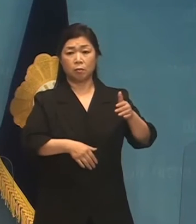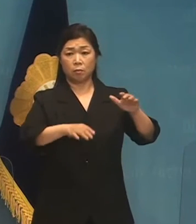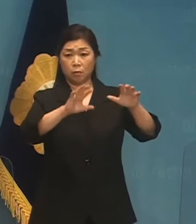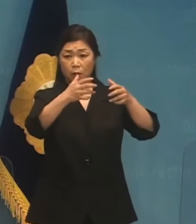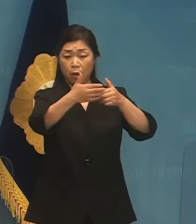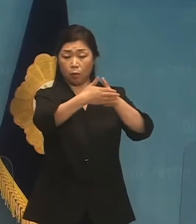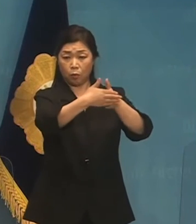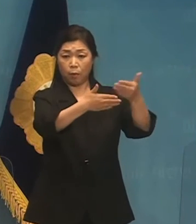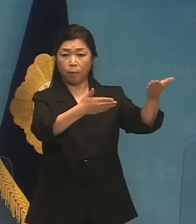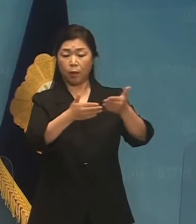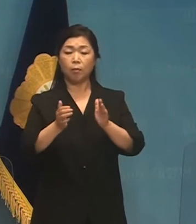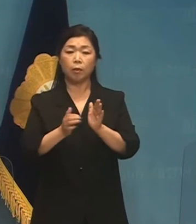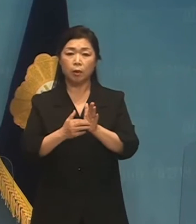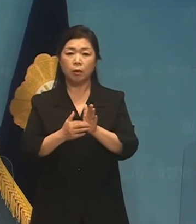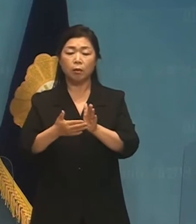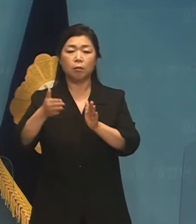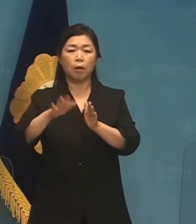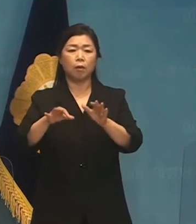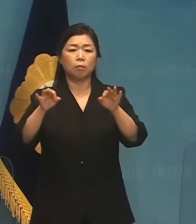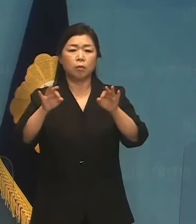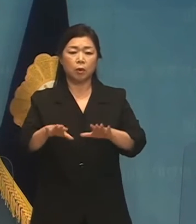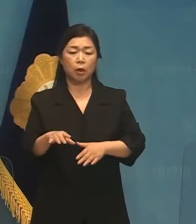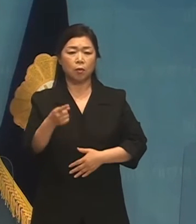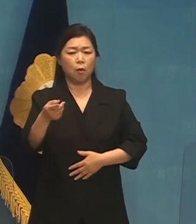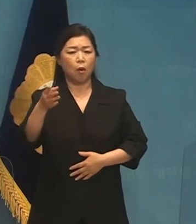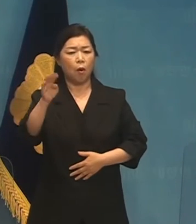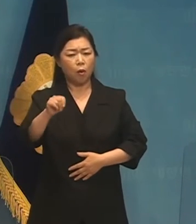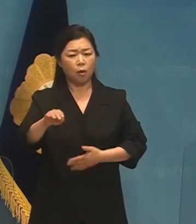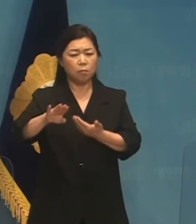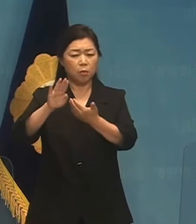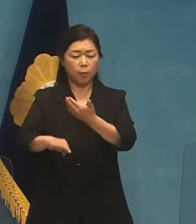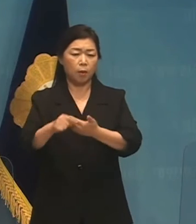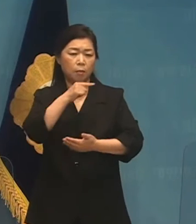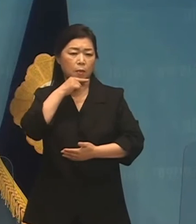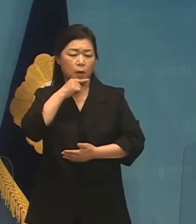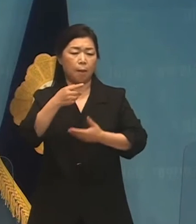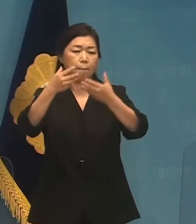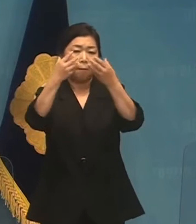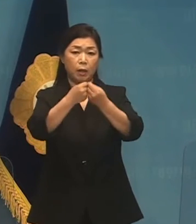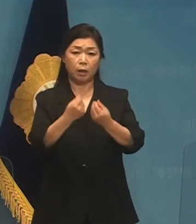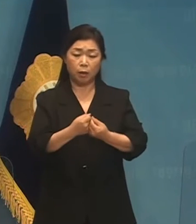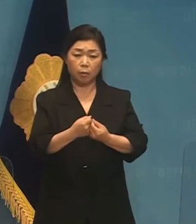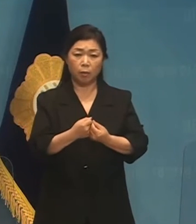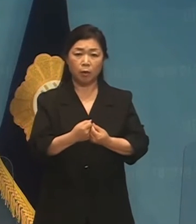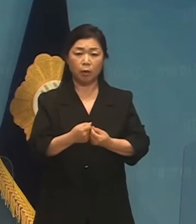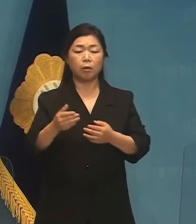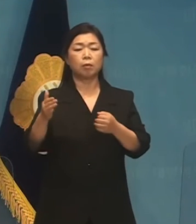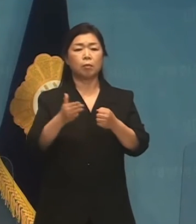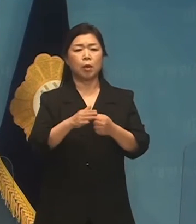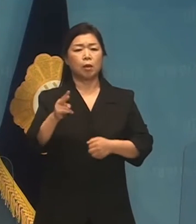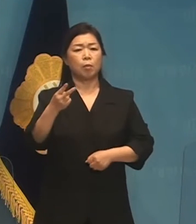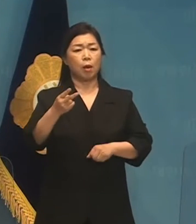지원받았습니다. 그렇지만 불과 수억 원밖에 되지 않는 적자를 이유로 200명이 넘는